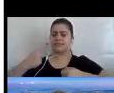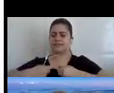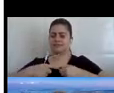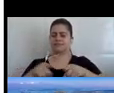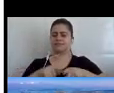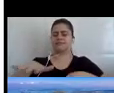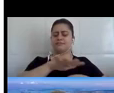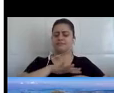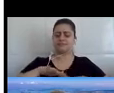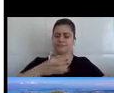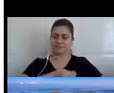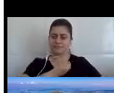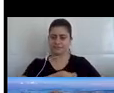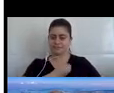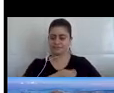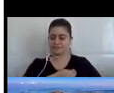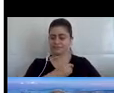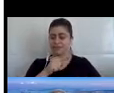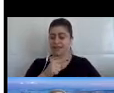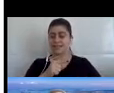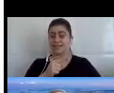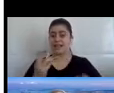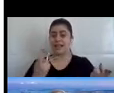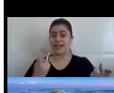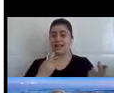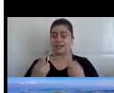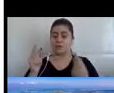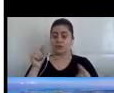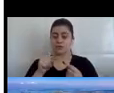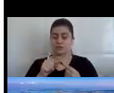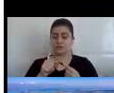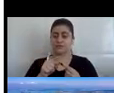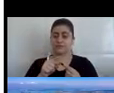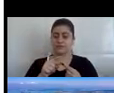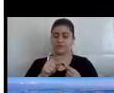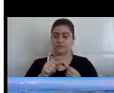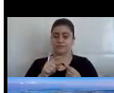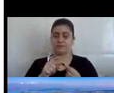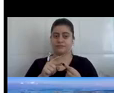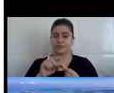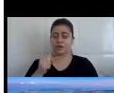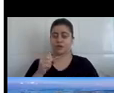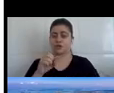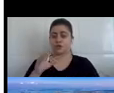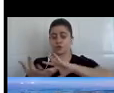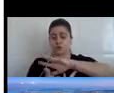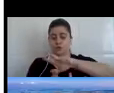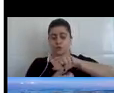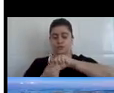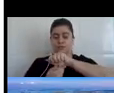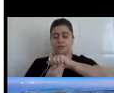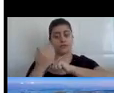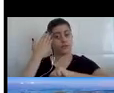que nessa relação com os objetivos de desenvolvimento sustentável, a gente não pode esquecer da relação entre